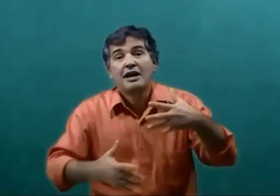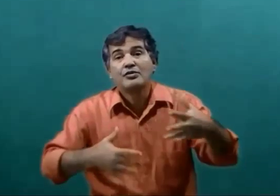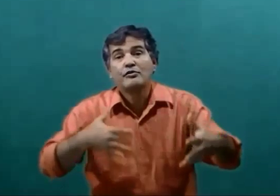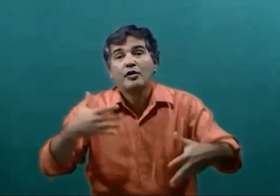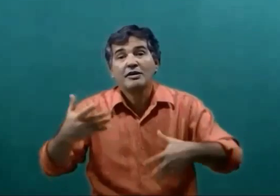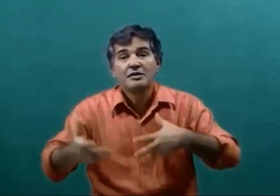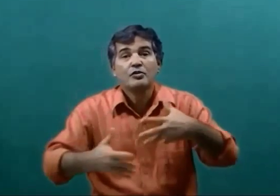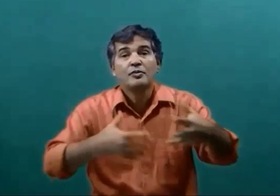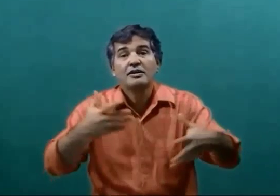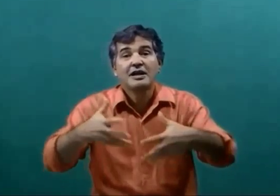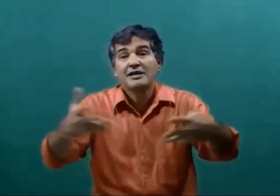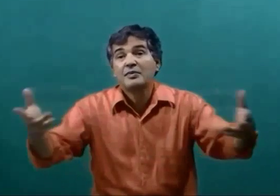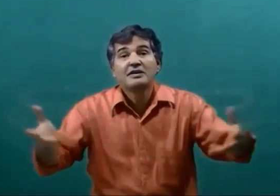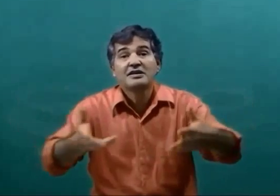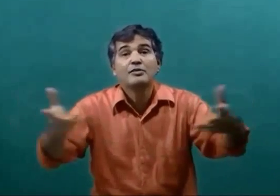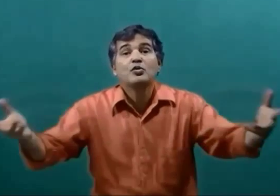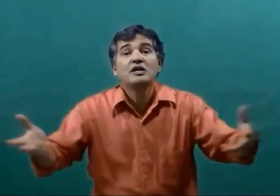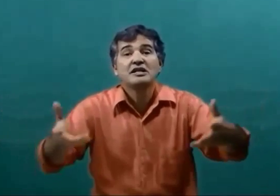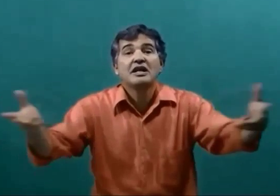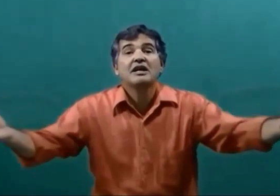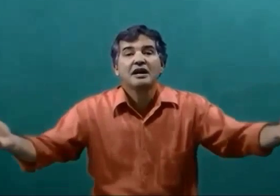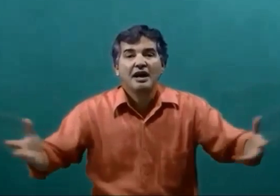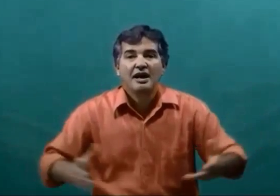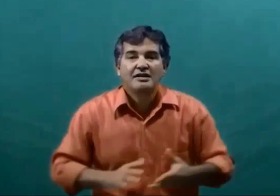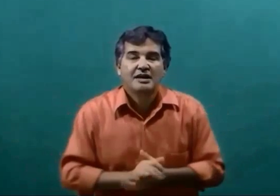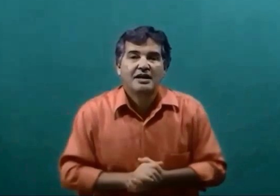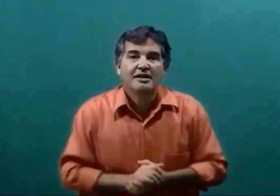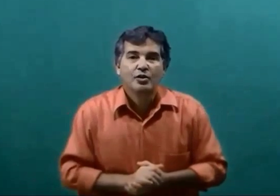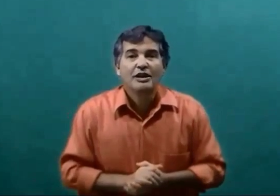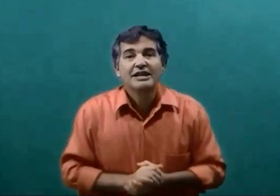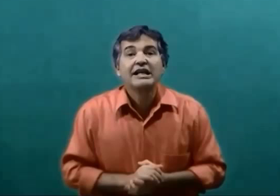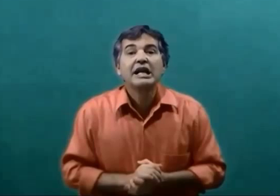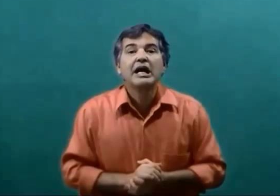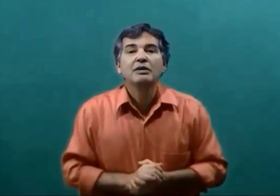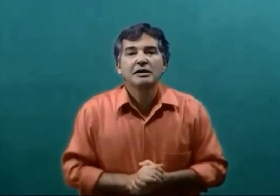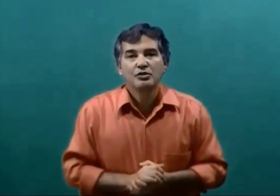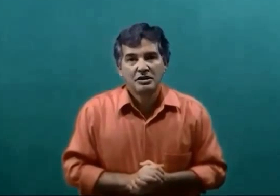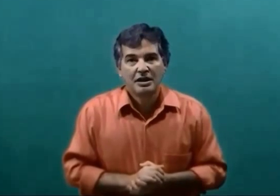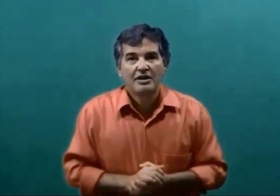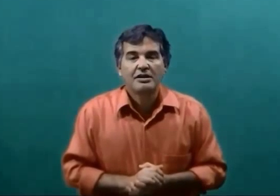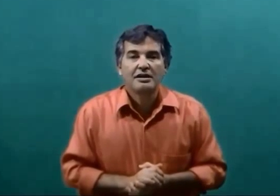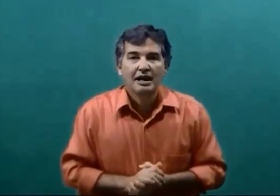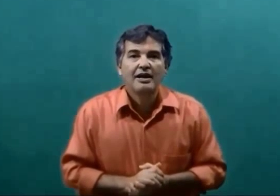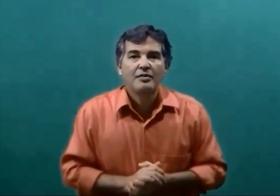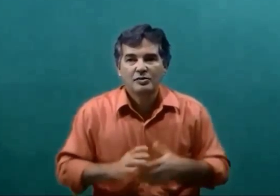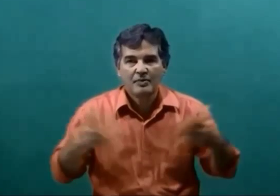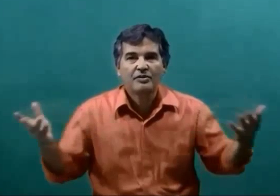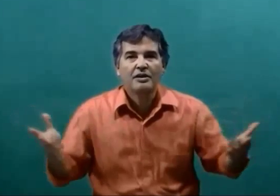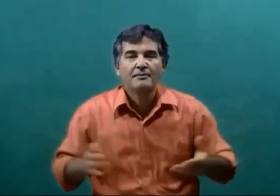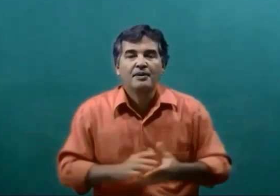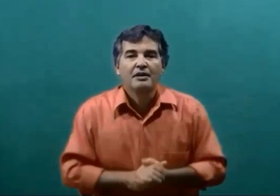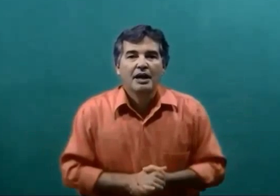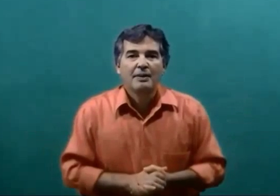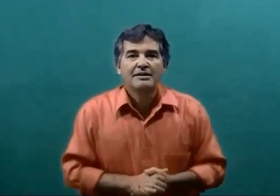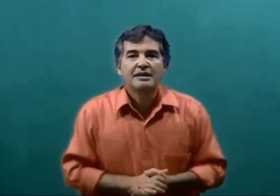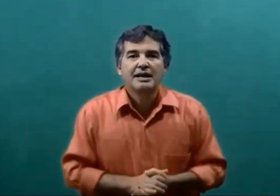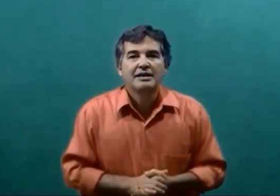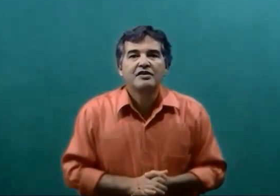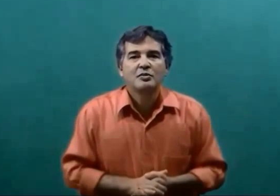policiais, com formação com policiais, e precisamos conhecer toda essa dinâmica dos sinais da Libras para poder capacitar cada vez